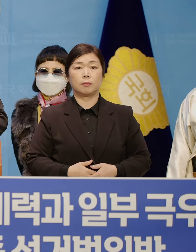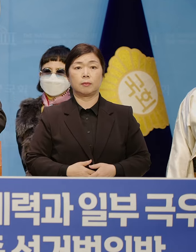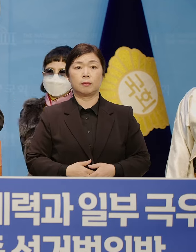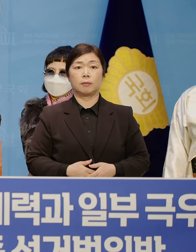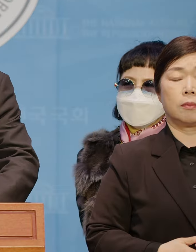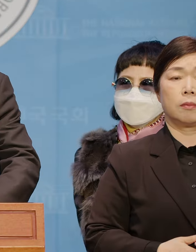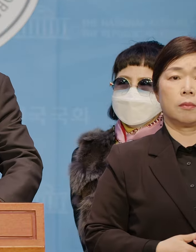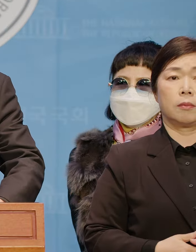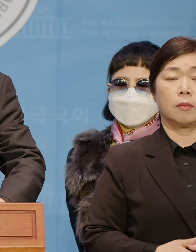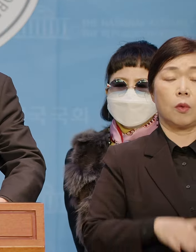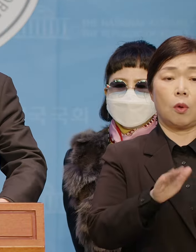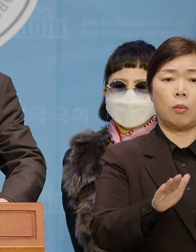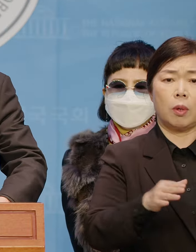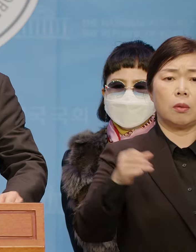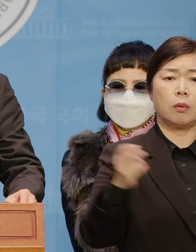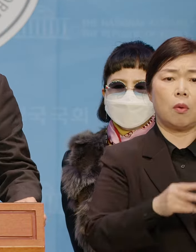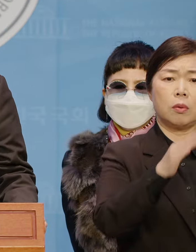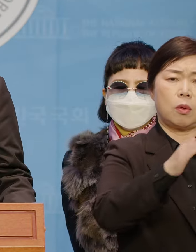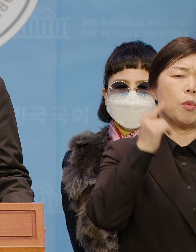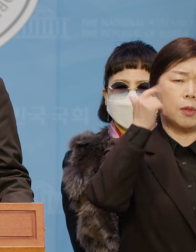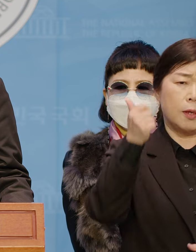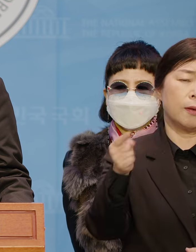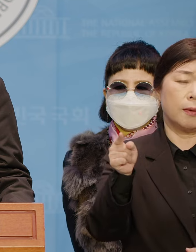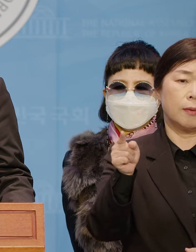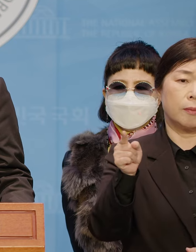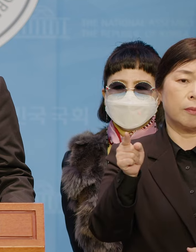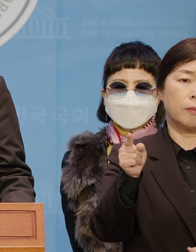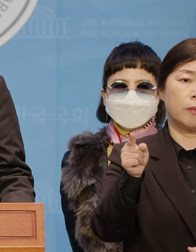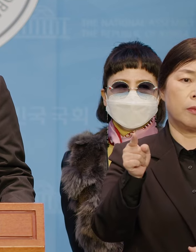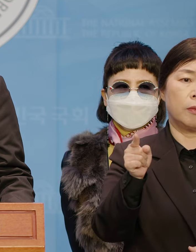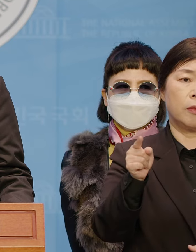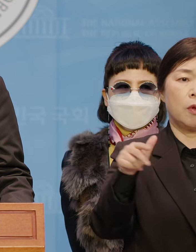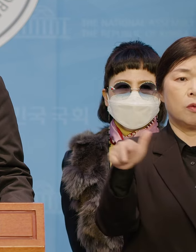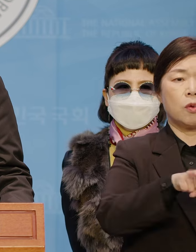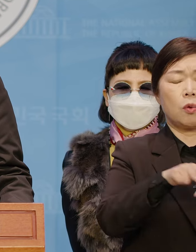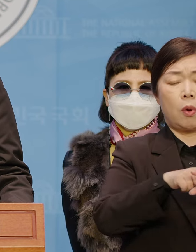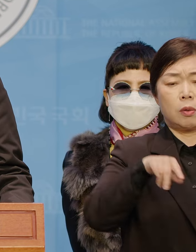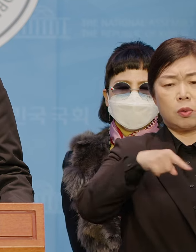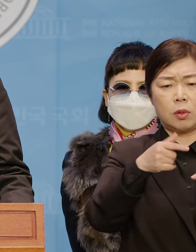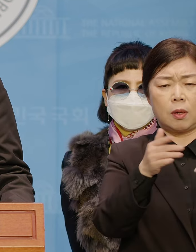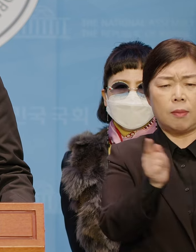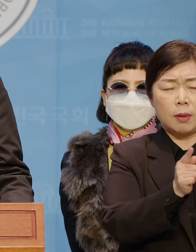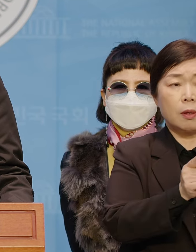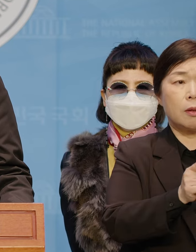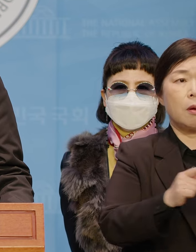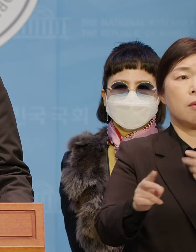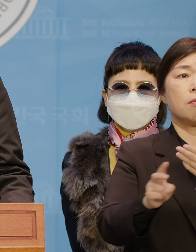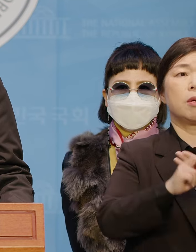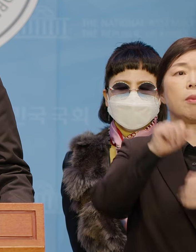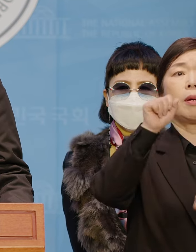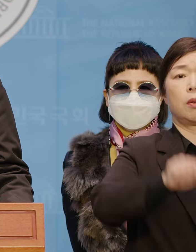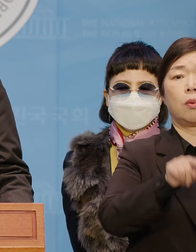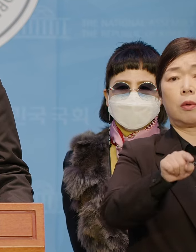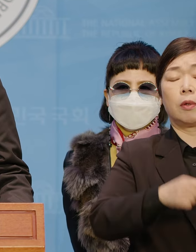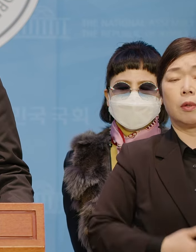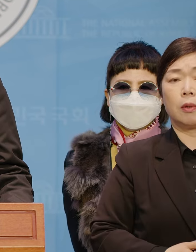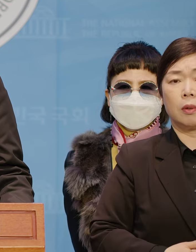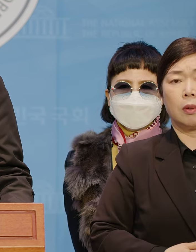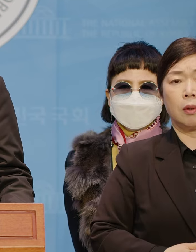발표하겠습니다 이번에도 정광훈 목사입니다 어두운 종교와 정치가 만나는 불법 행위가 있는 그곳에